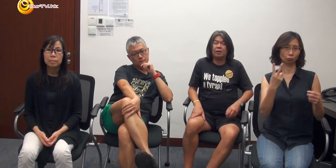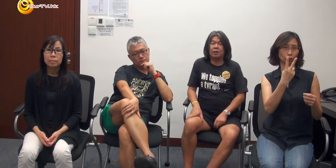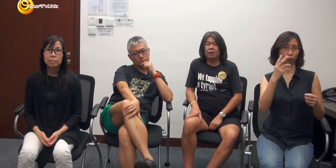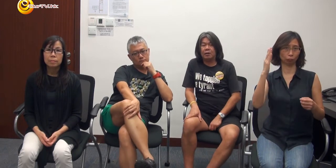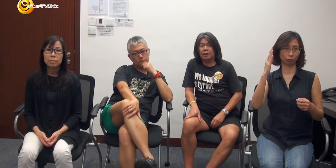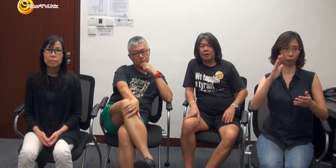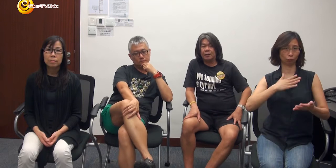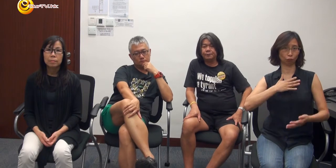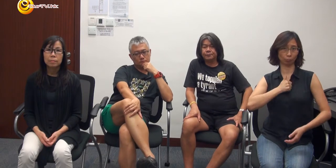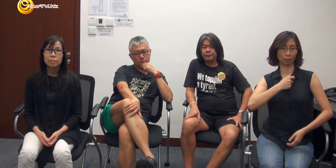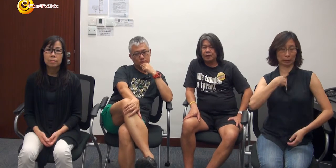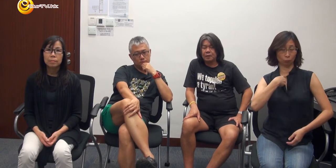個